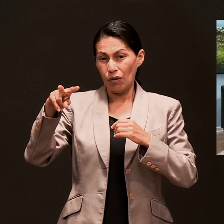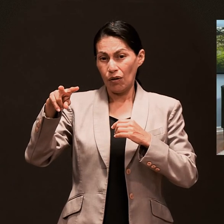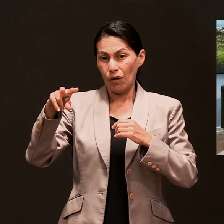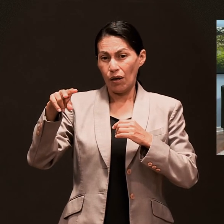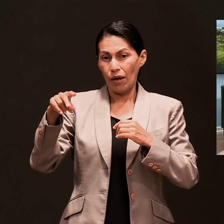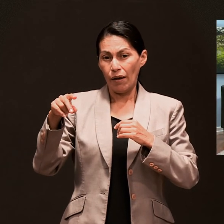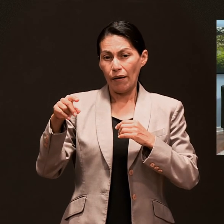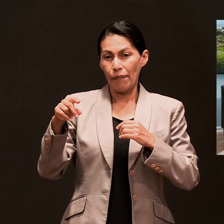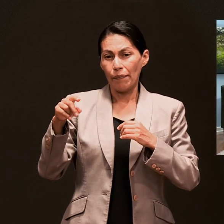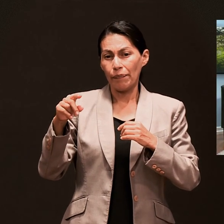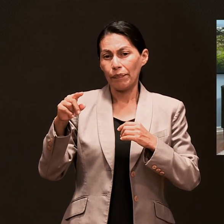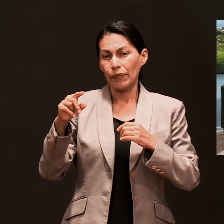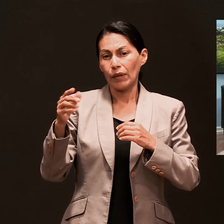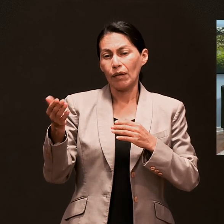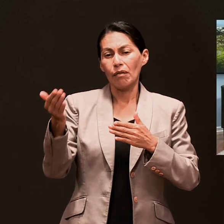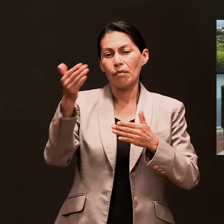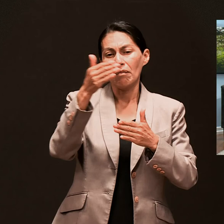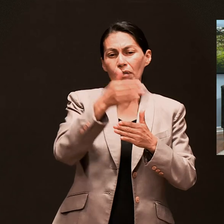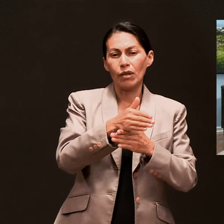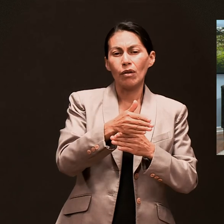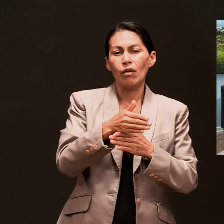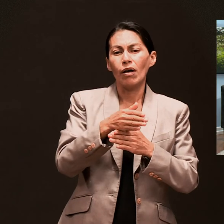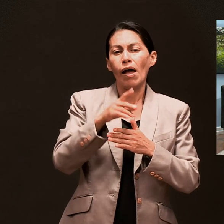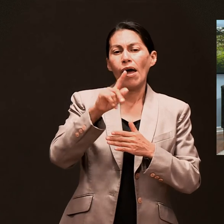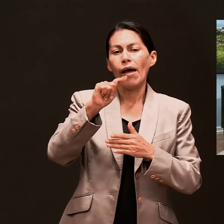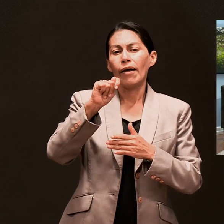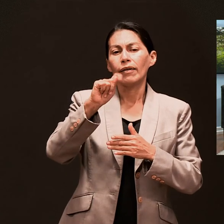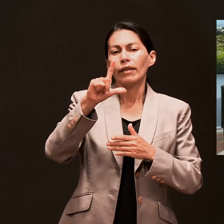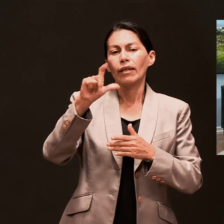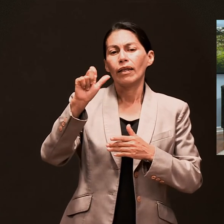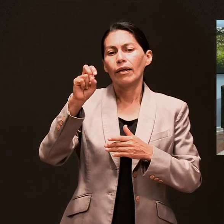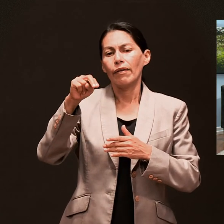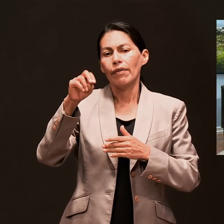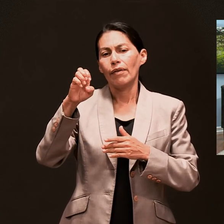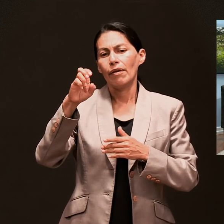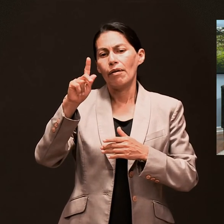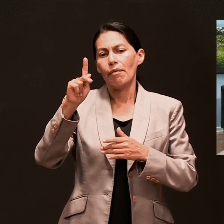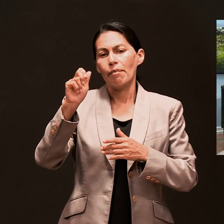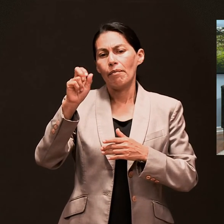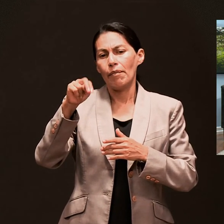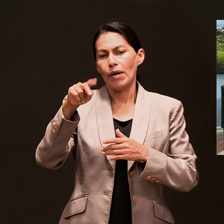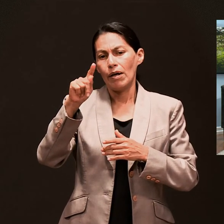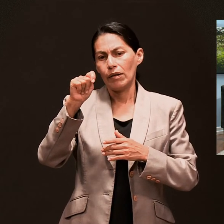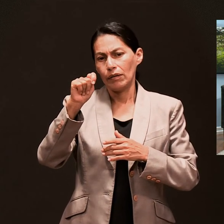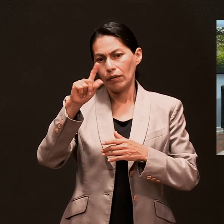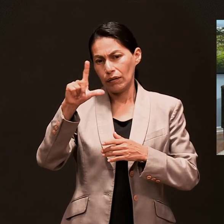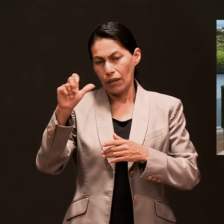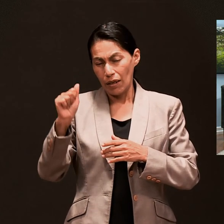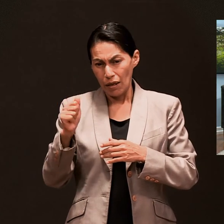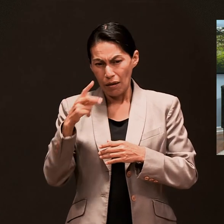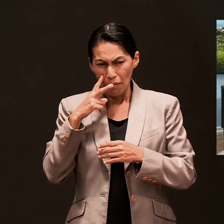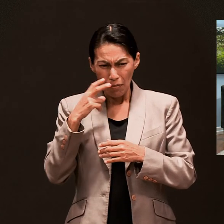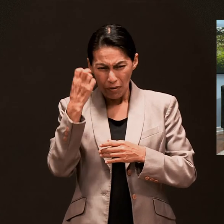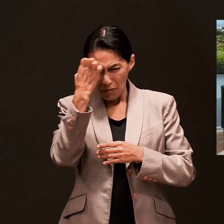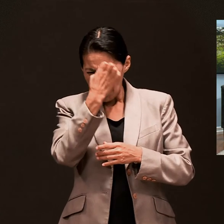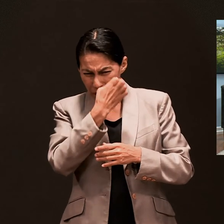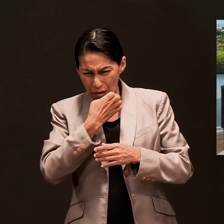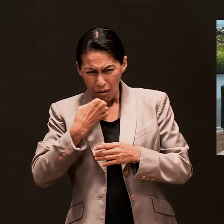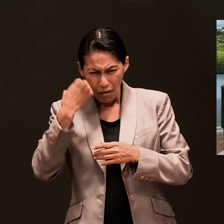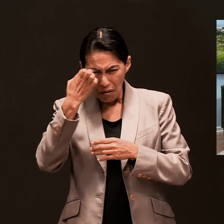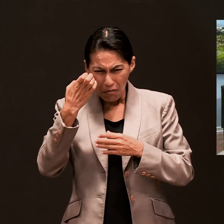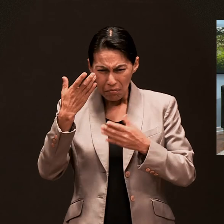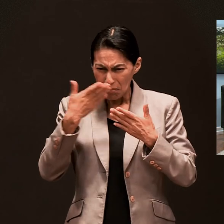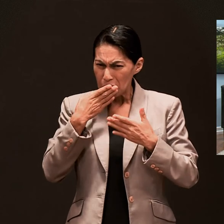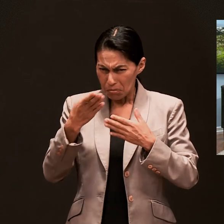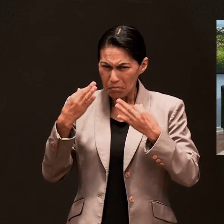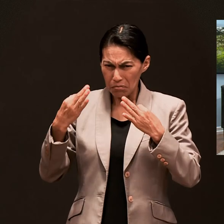hasta Tlalnepantla Tlalnepantla Prado Vallejo no entonces ahí estuvo el doctor y me examinó tú estás bien